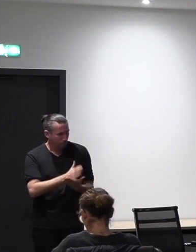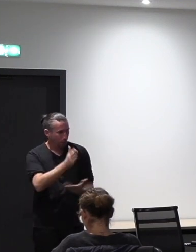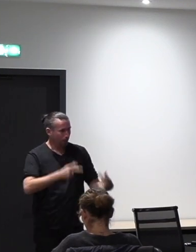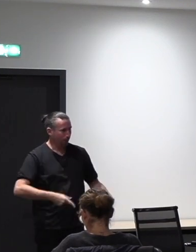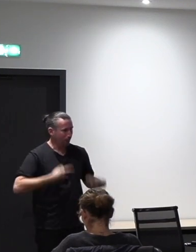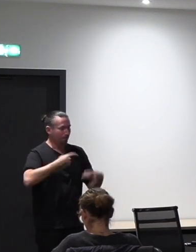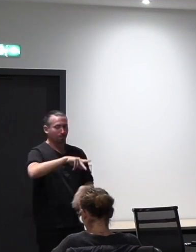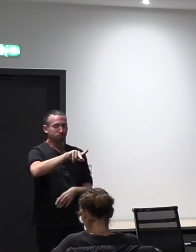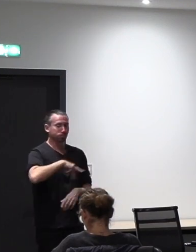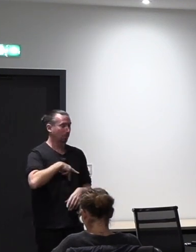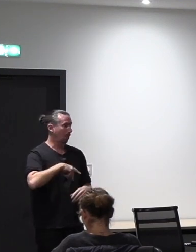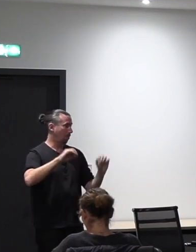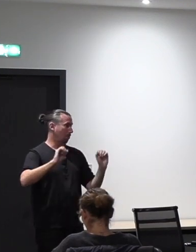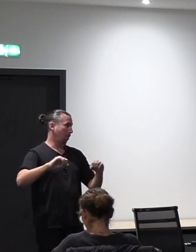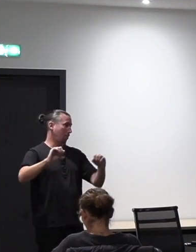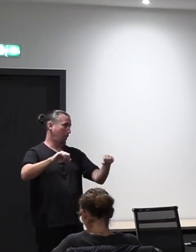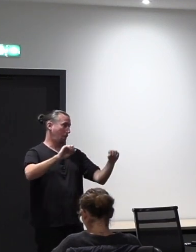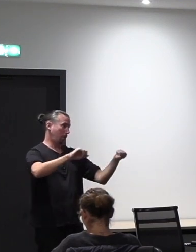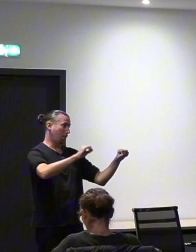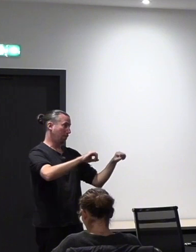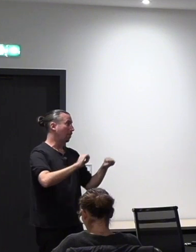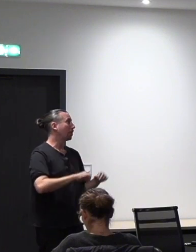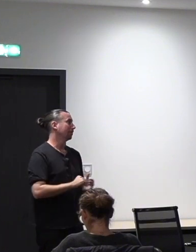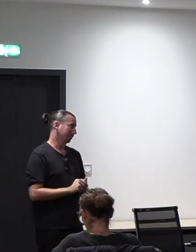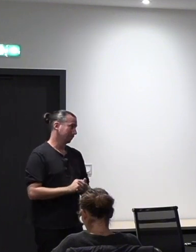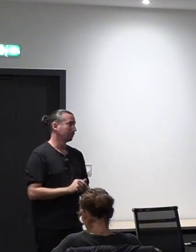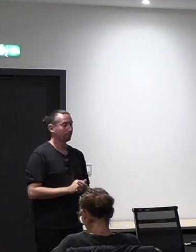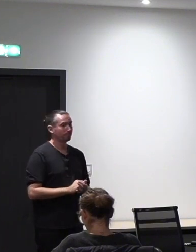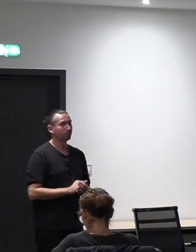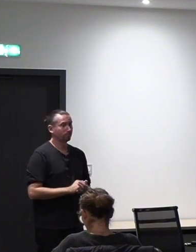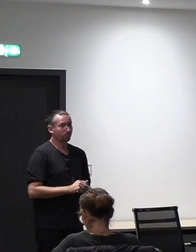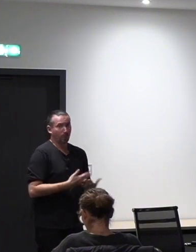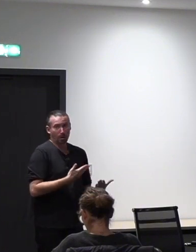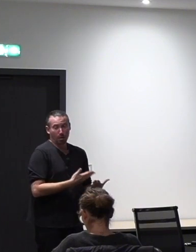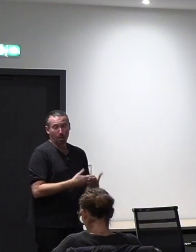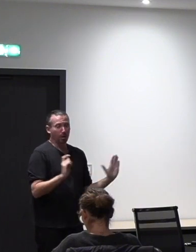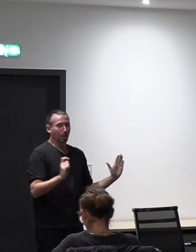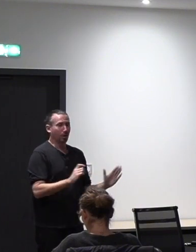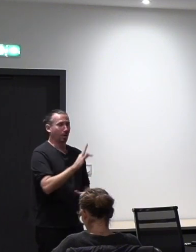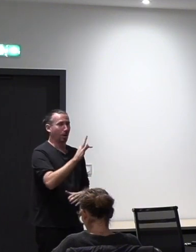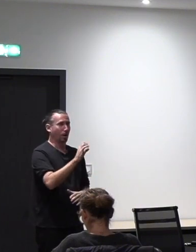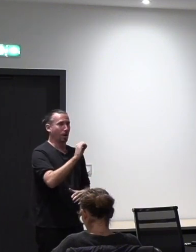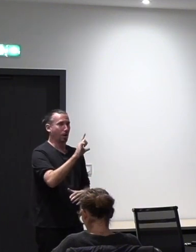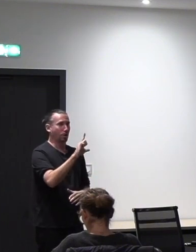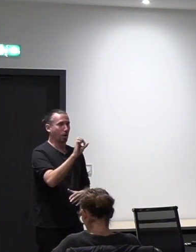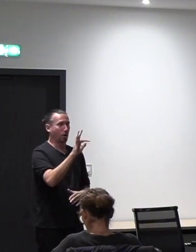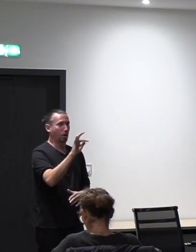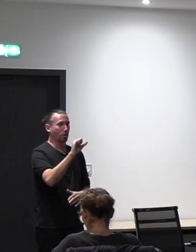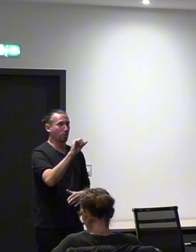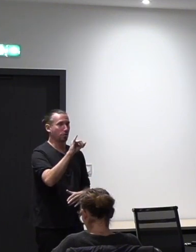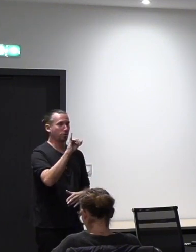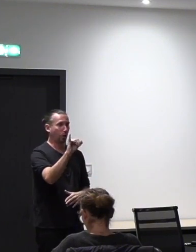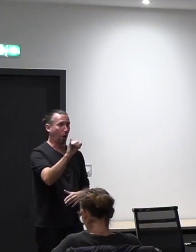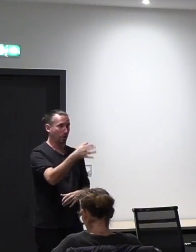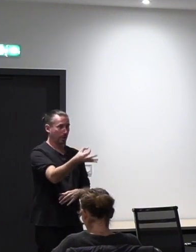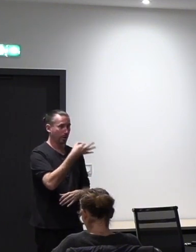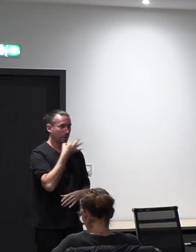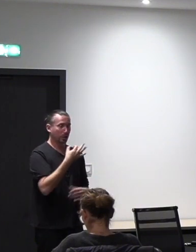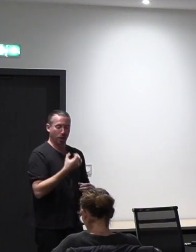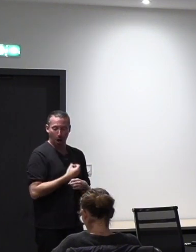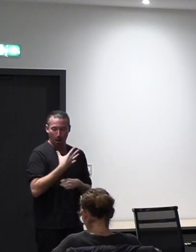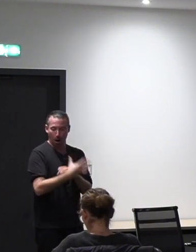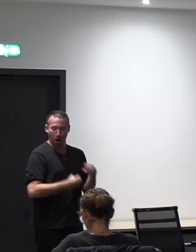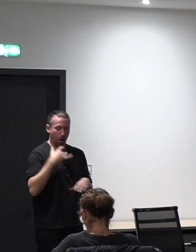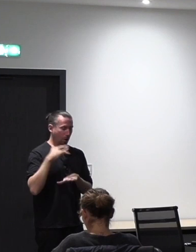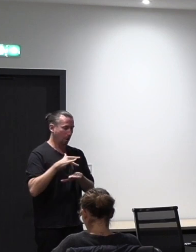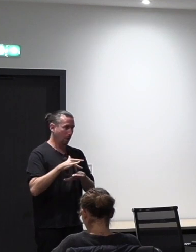suis, tout est possible. Tout est possible jusqu'au dernier moment. Tolstoï disait, c'est pas les années qu'on a vécues qui comptent, celles-là, les